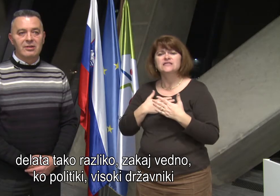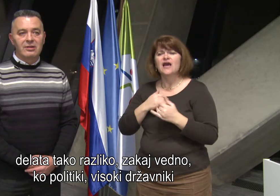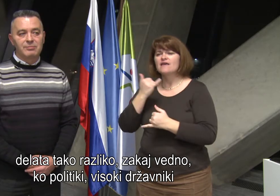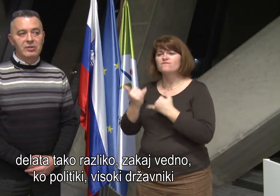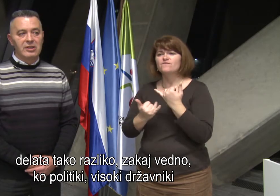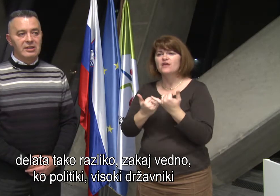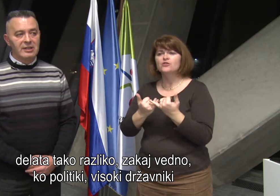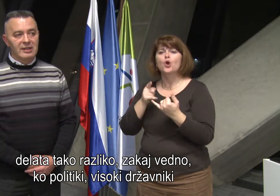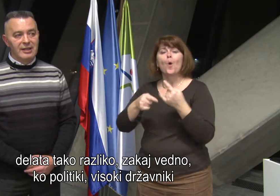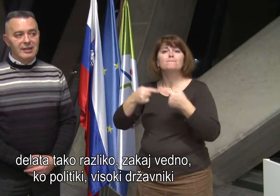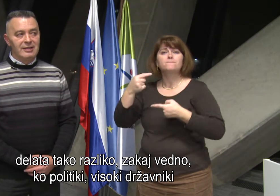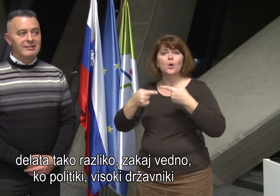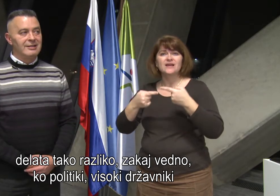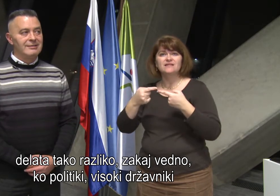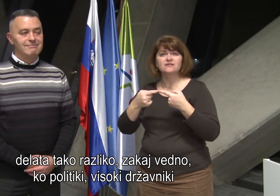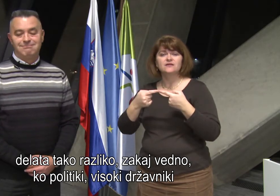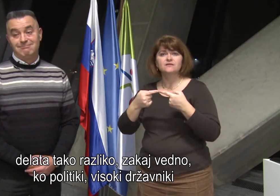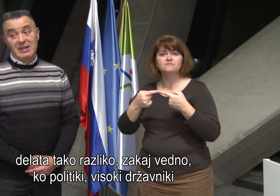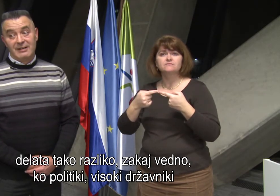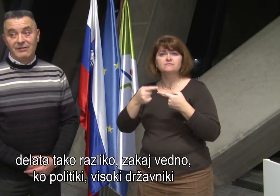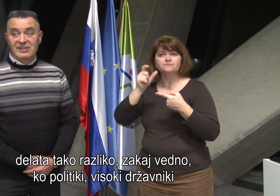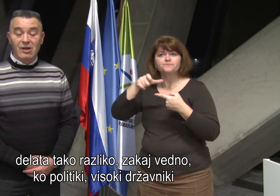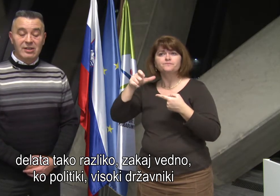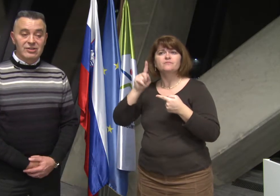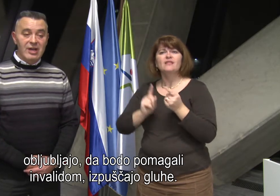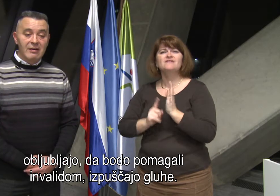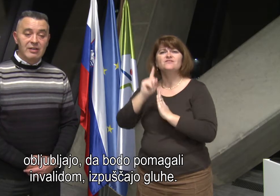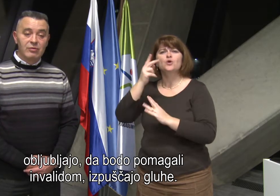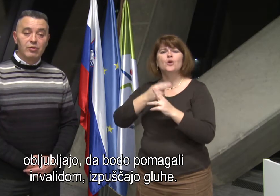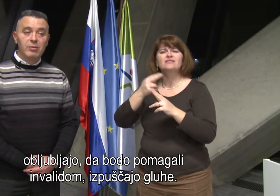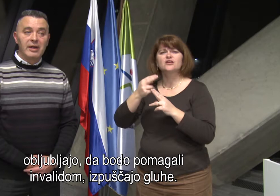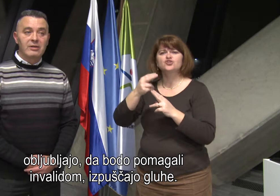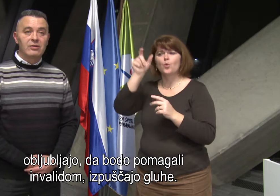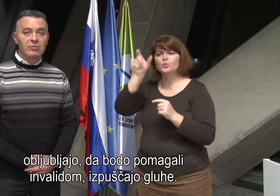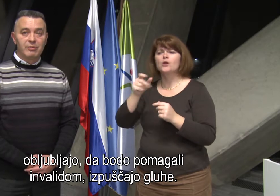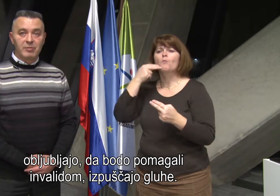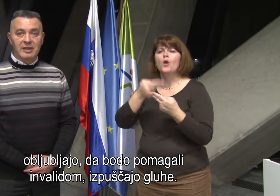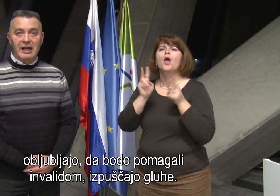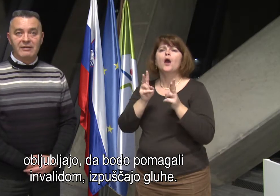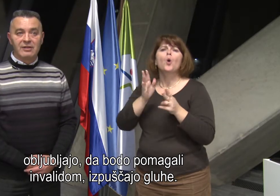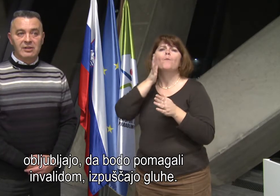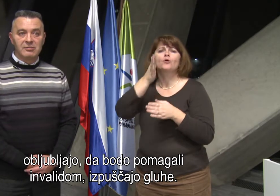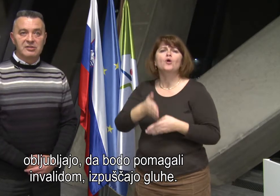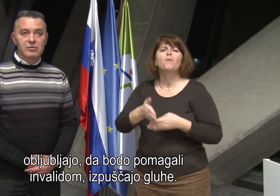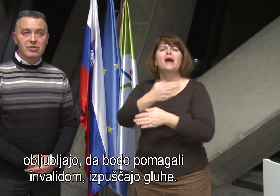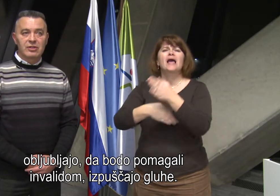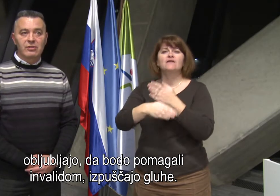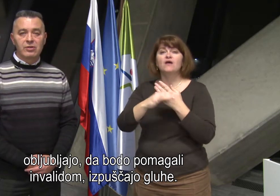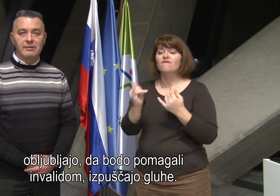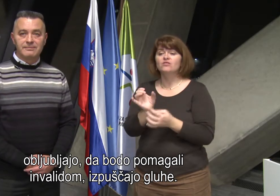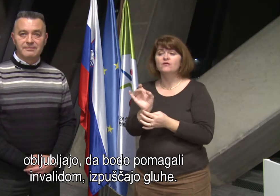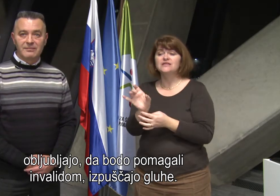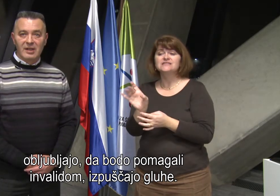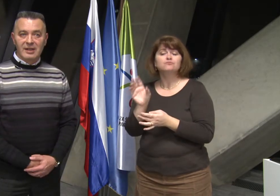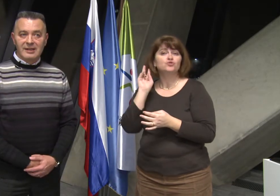zmeraj, ko politiki in visoki državniki obljubljajo, kako bojo pomagali invalidom, izpuščajo